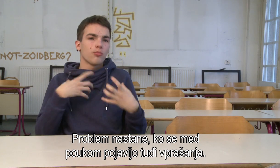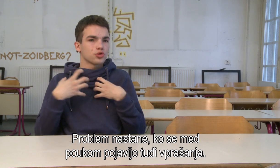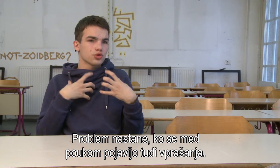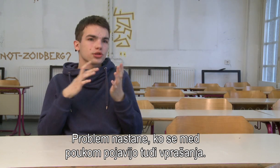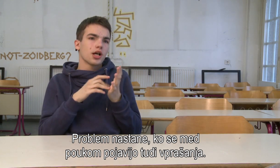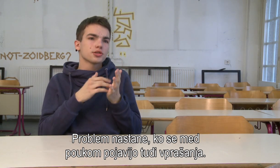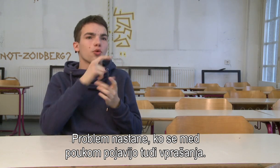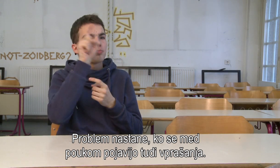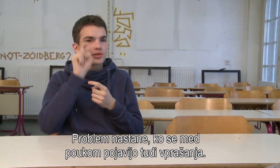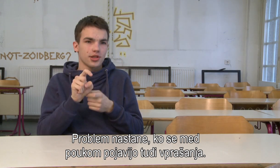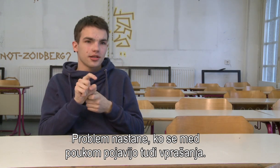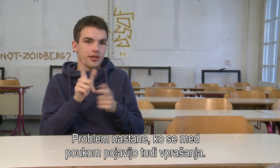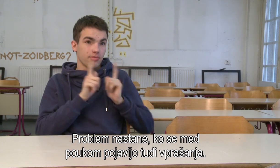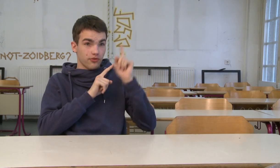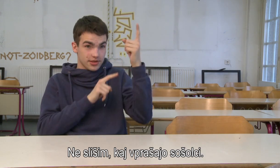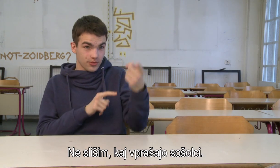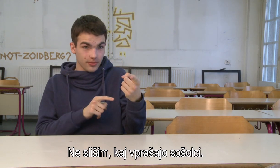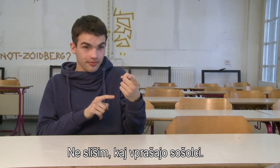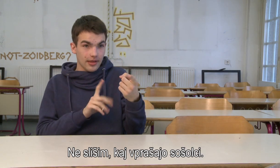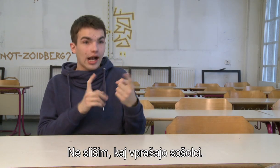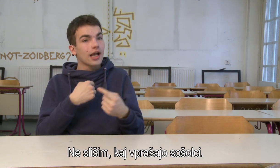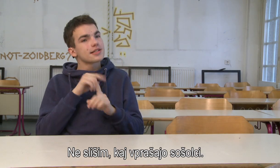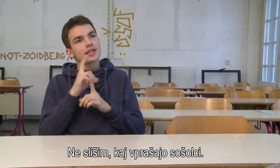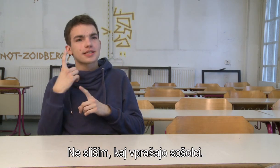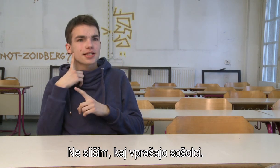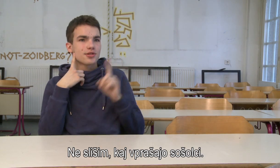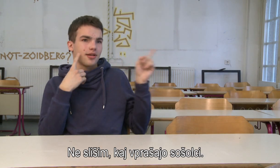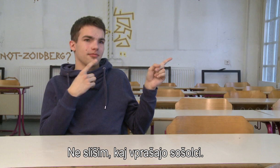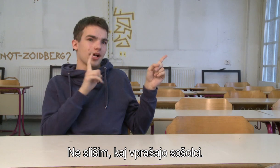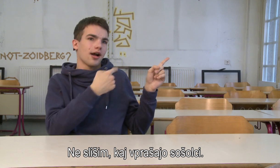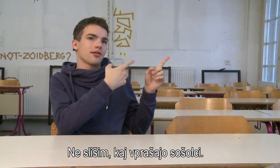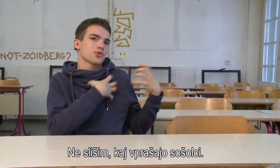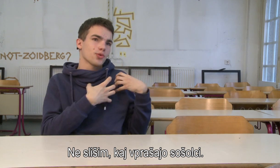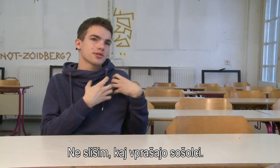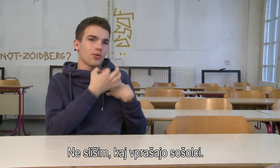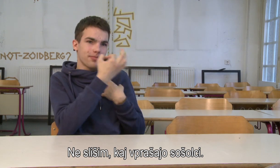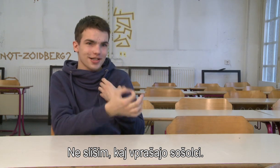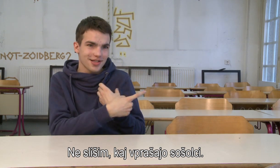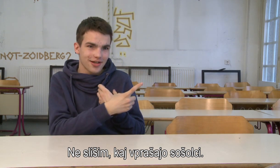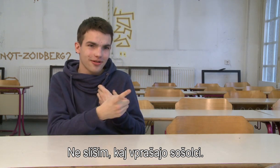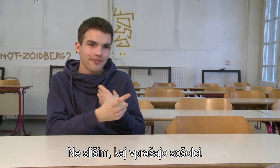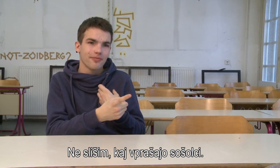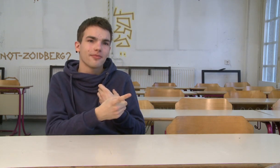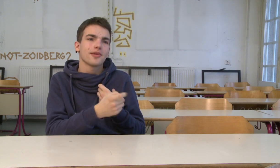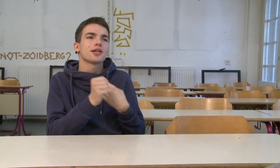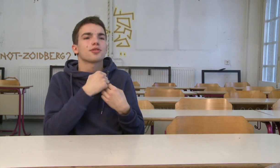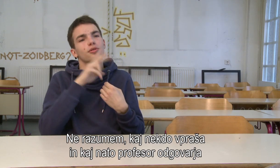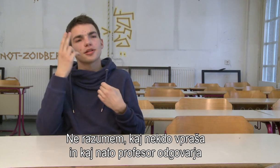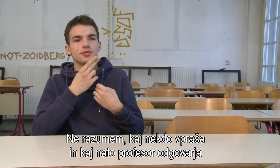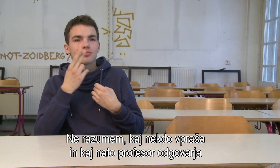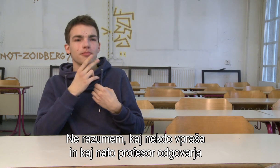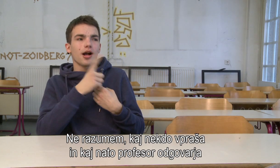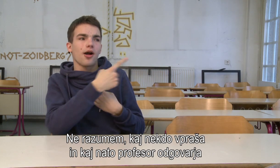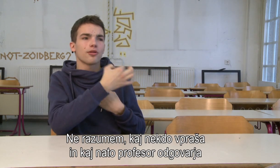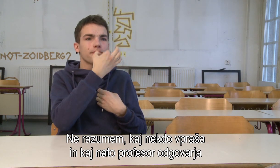slučajno mogoče še kakšno vprašanje profesorju, kaj jaz ne slišim, kaj sošolci vprašajo. Zato